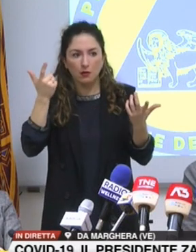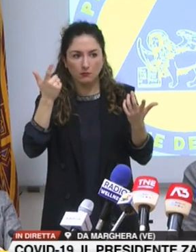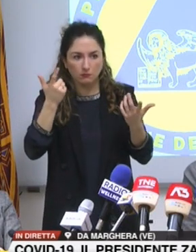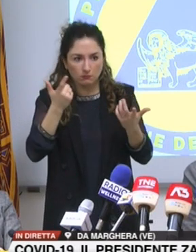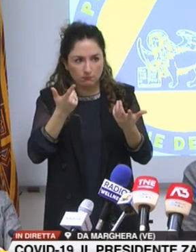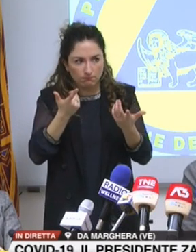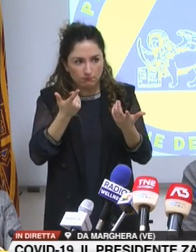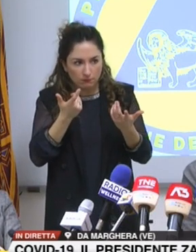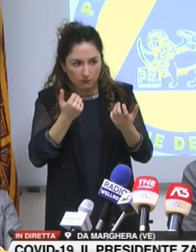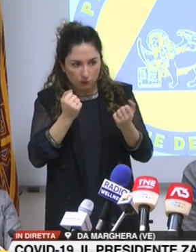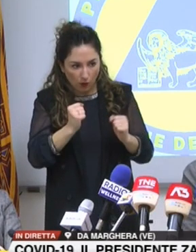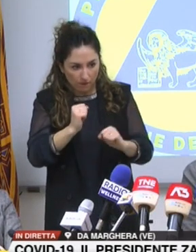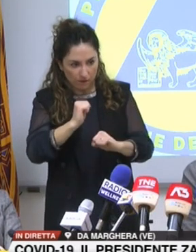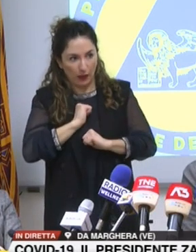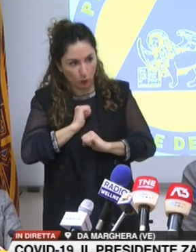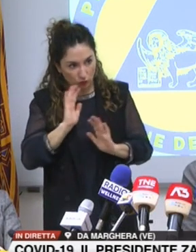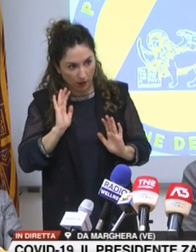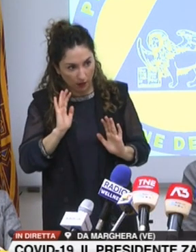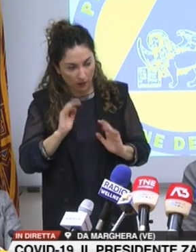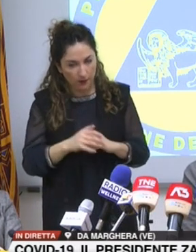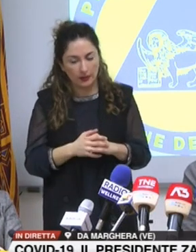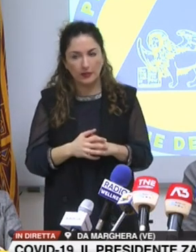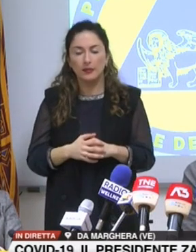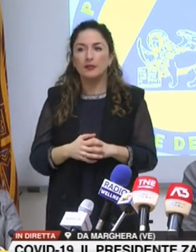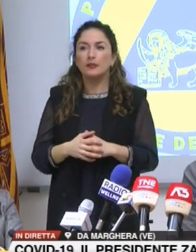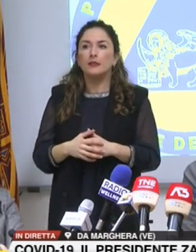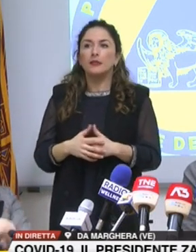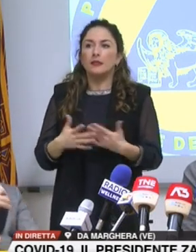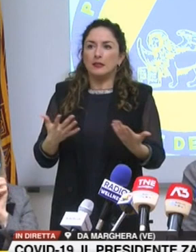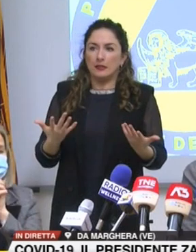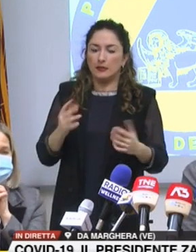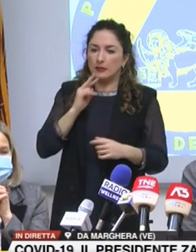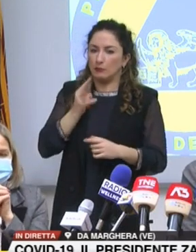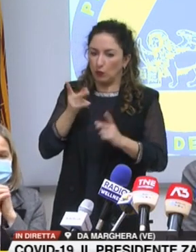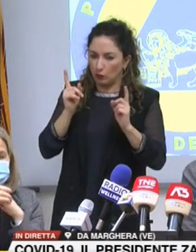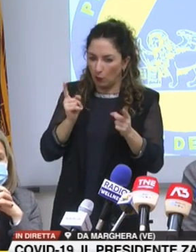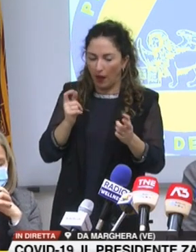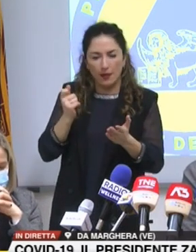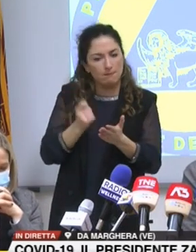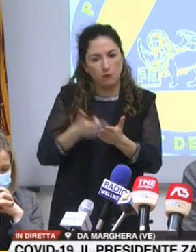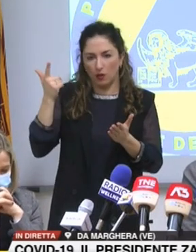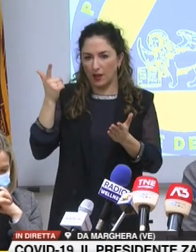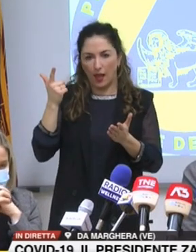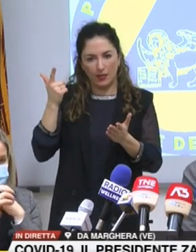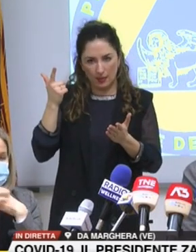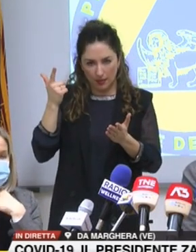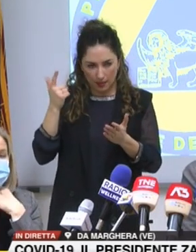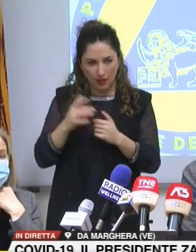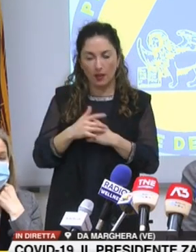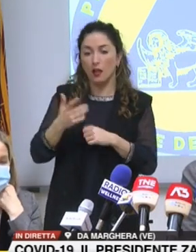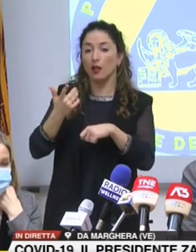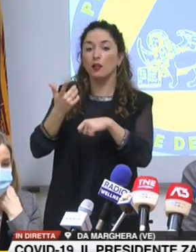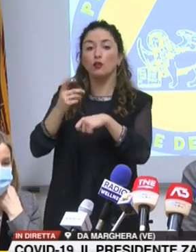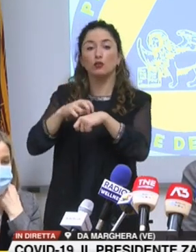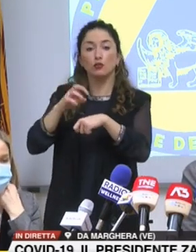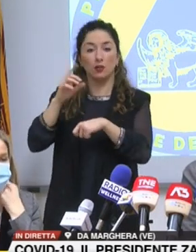credibile? Ma guarda Filippo, io dico questo, dico che intanto è fondamentale capire se il dottor